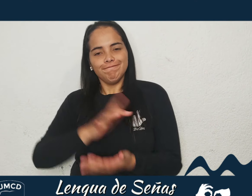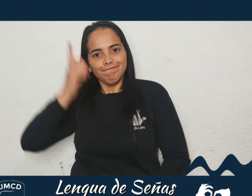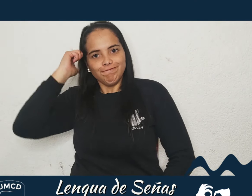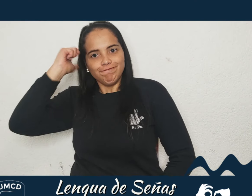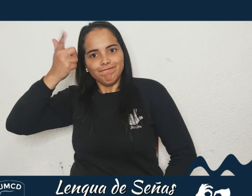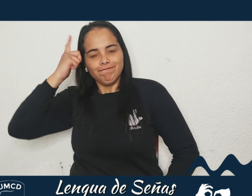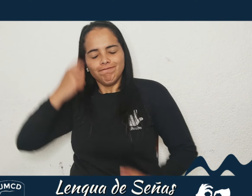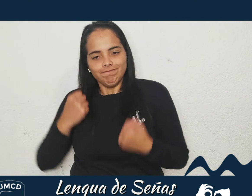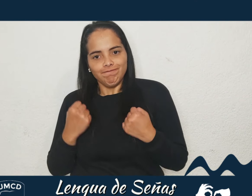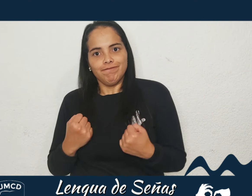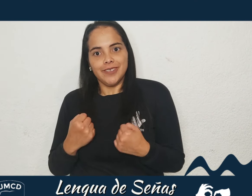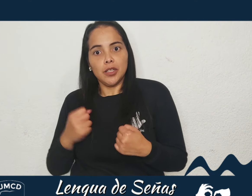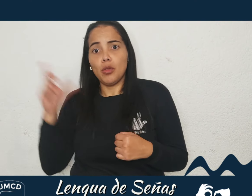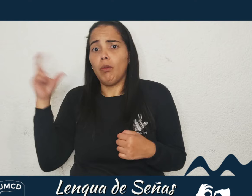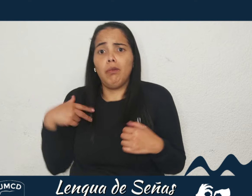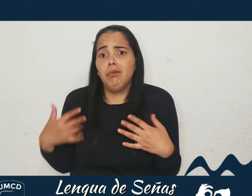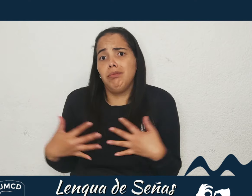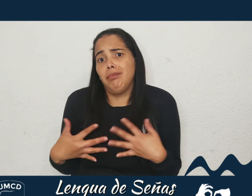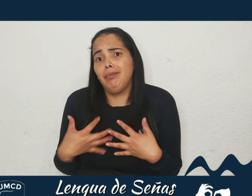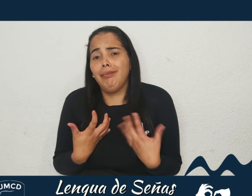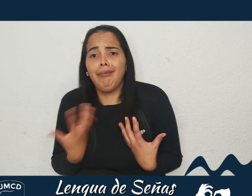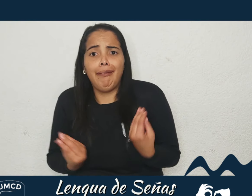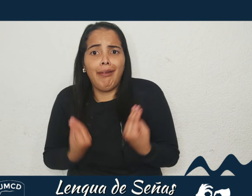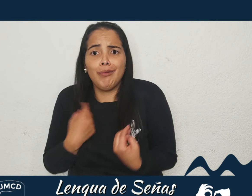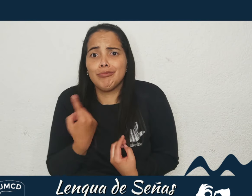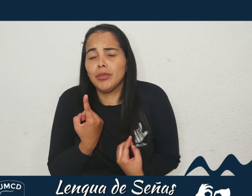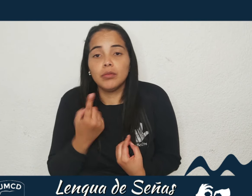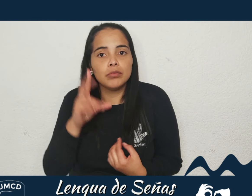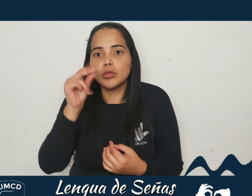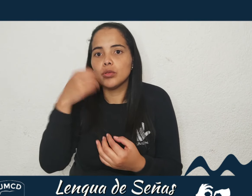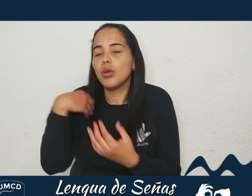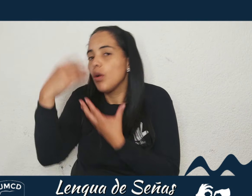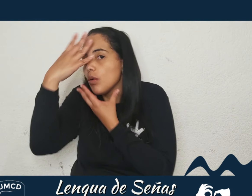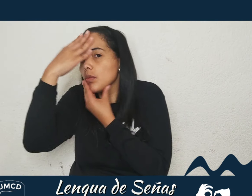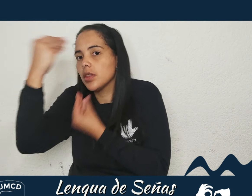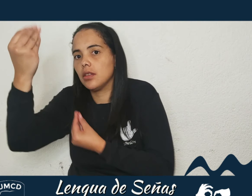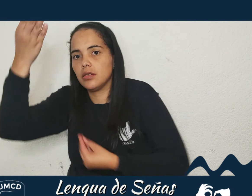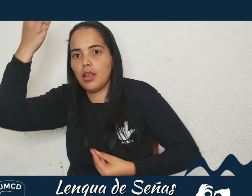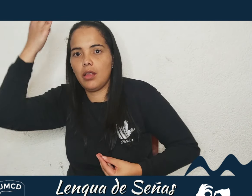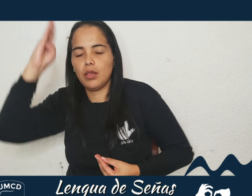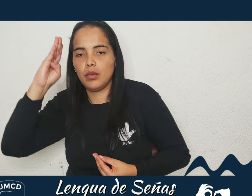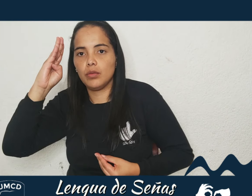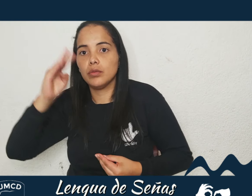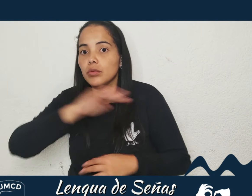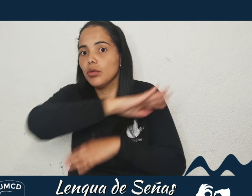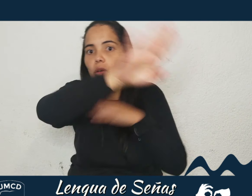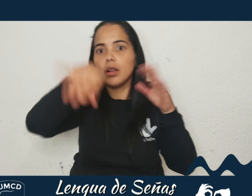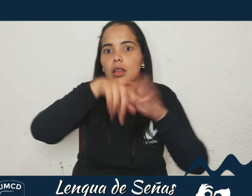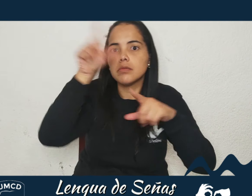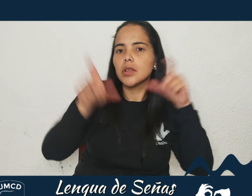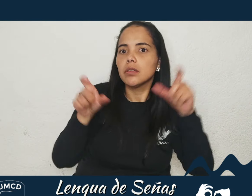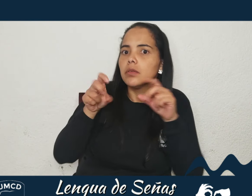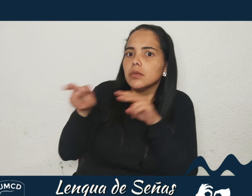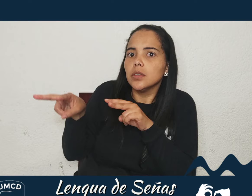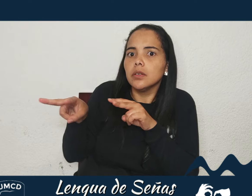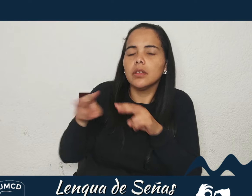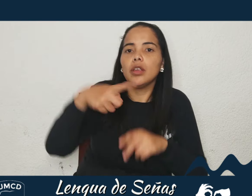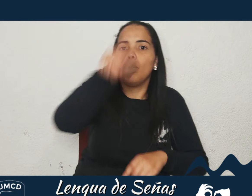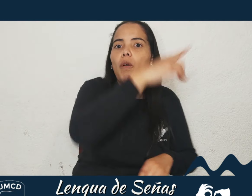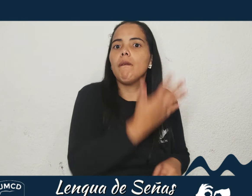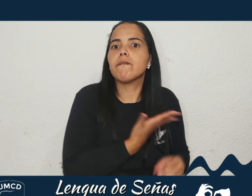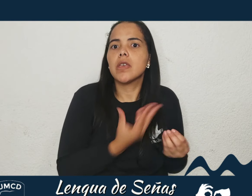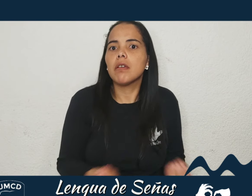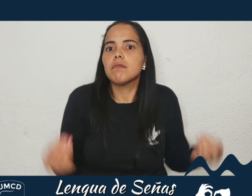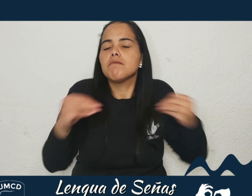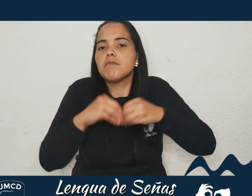más. Y era el inicio de lo que Dios iba a hacer, engrandecer su nombre en medio de todo lo que Él estaba